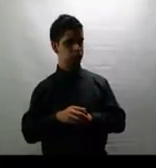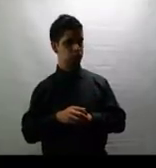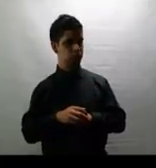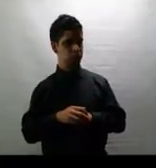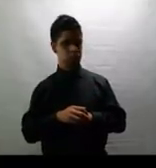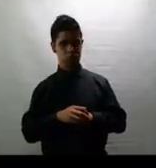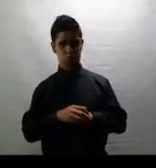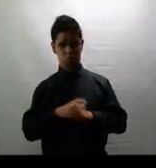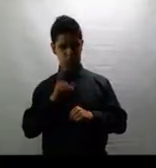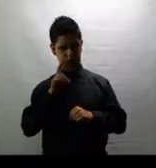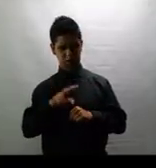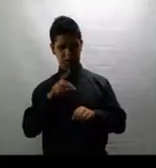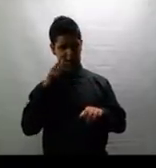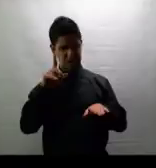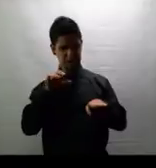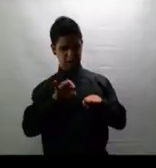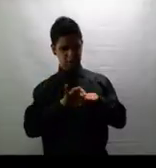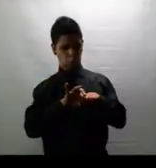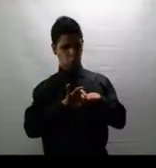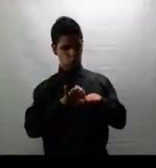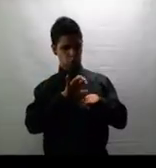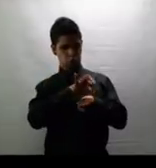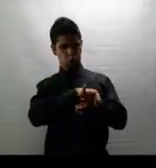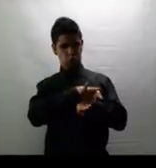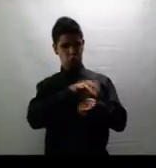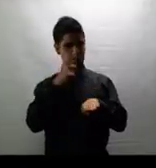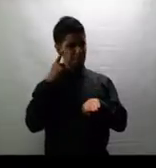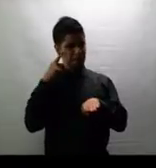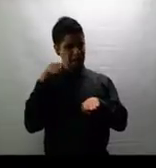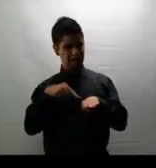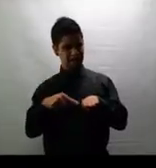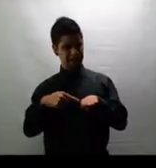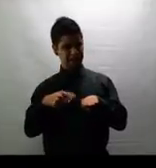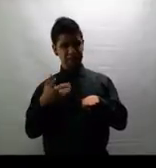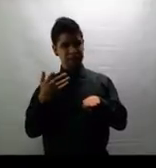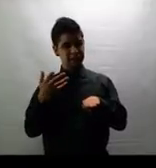hacen ahí ok